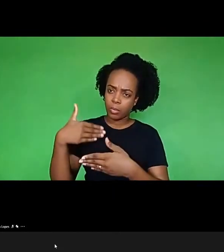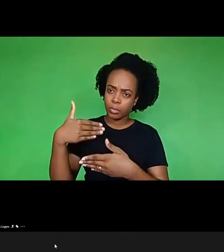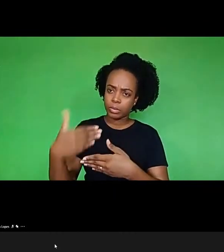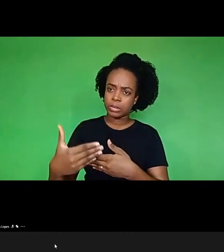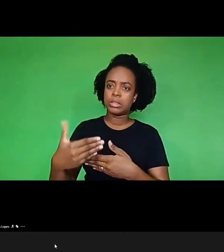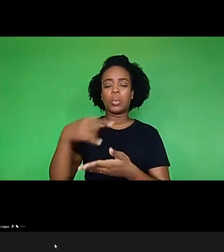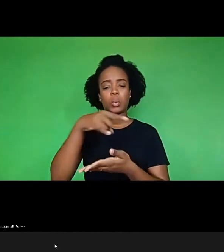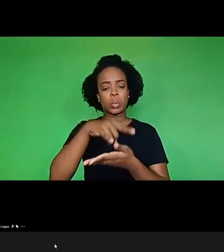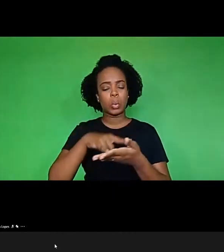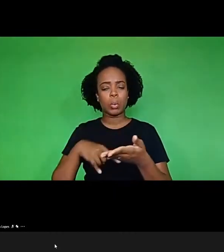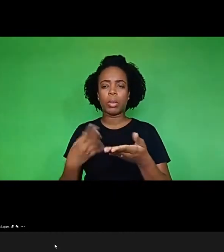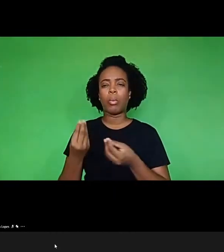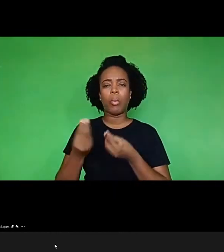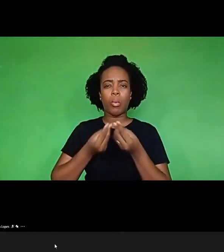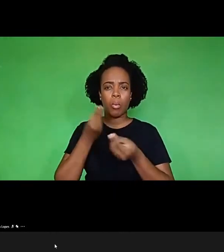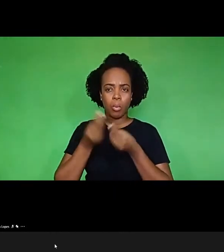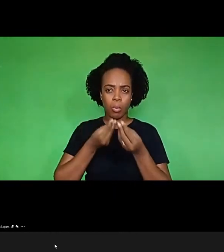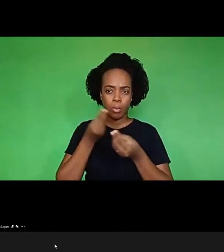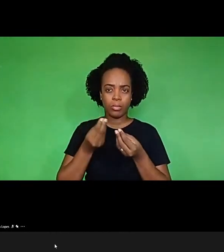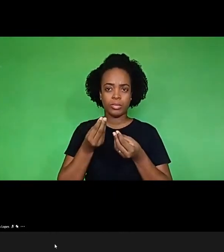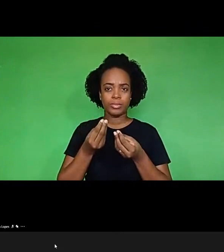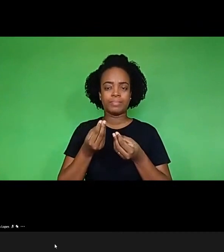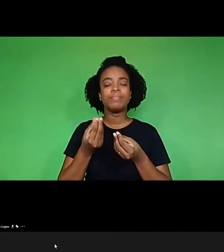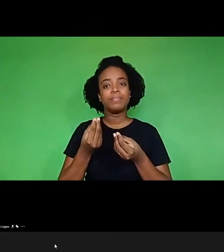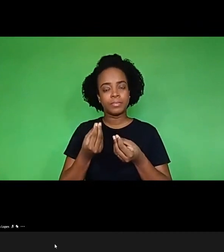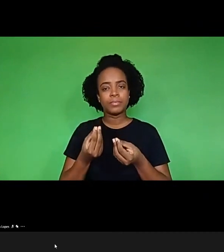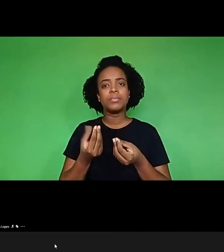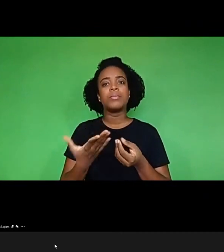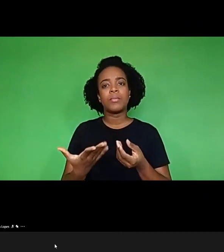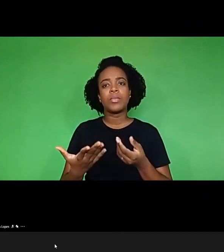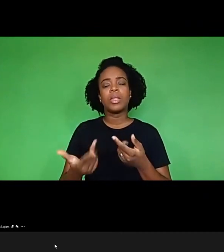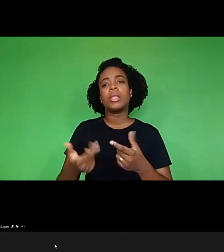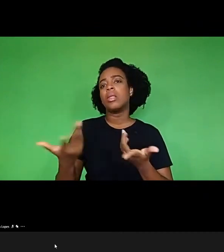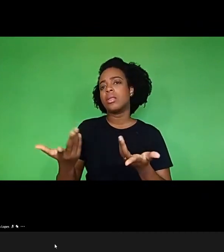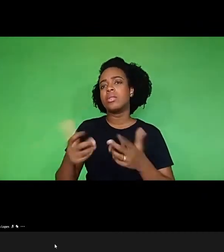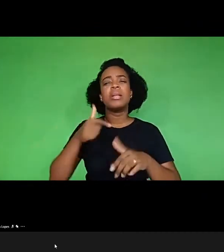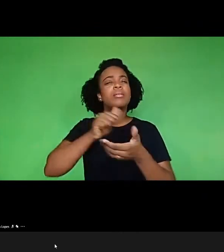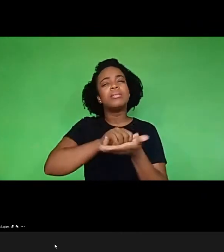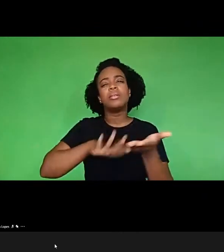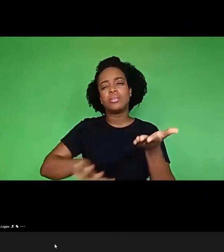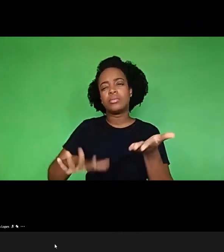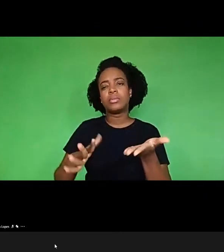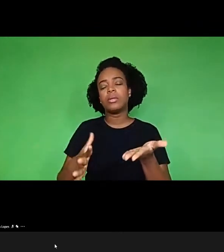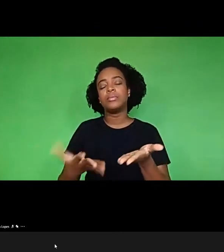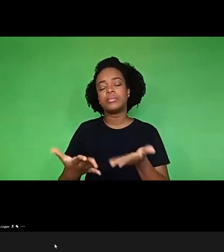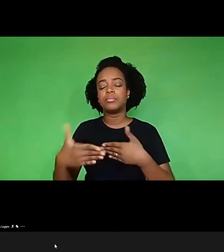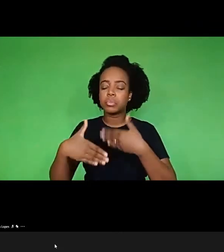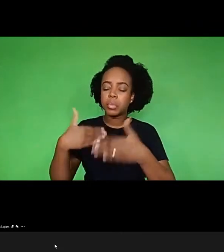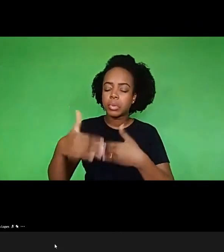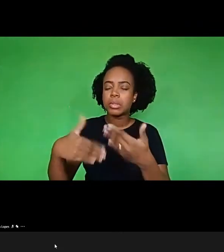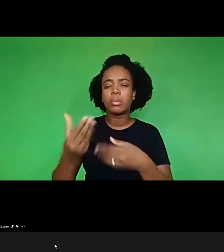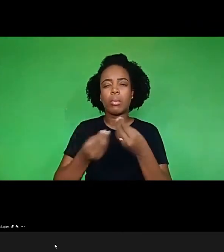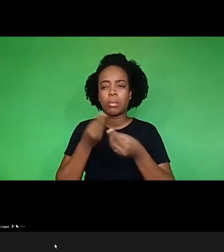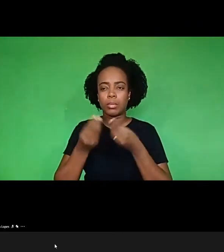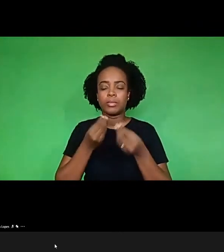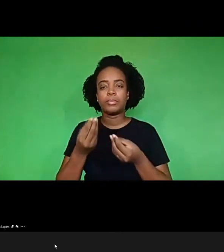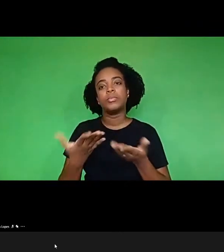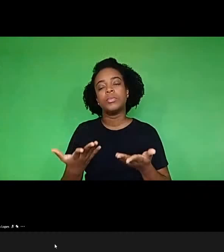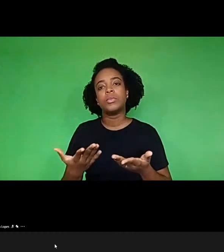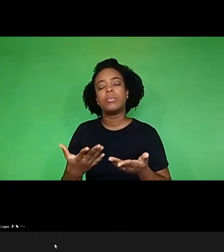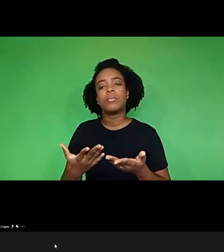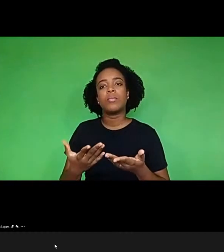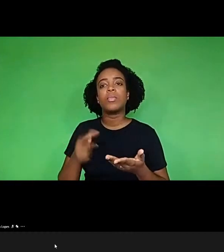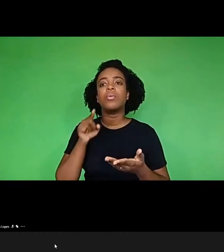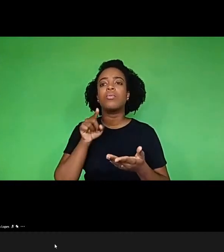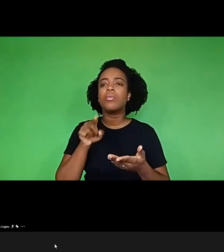aulas, durante os encontros, né, durante essas atividades. Então, primeiro ponto, que vocês possam acompanhar, dar uma lida